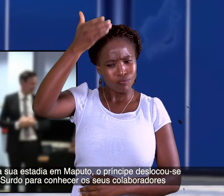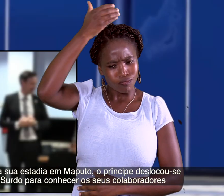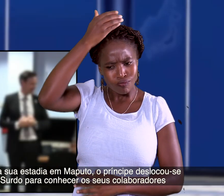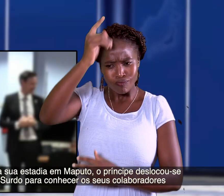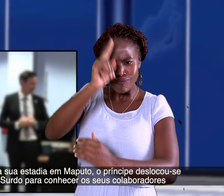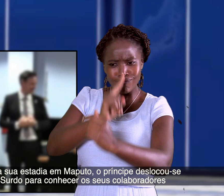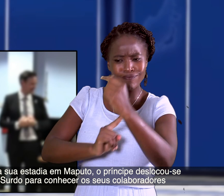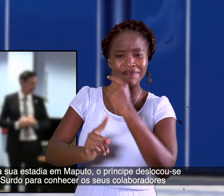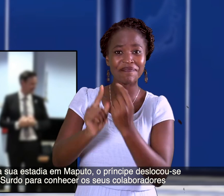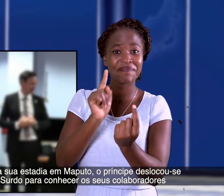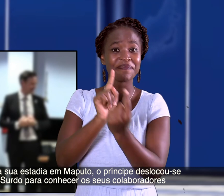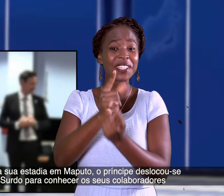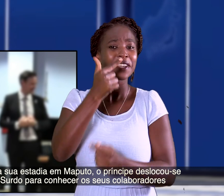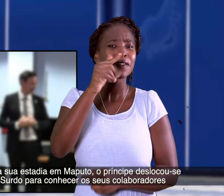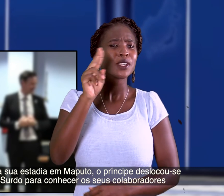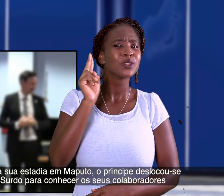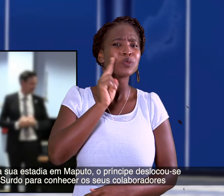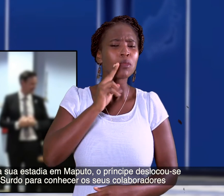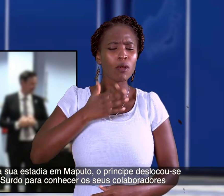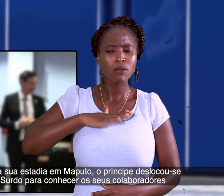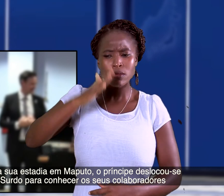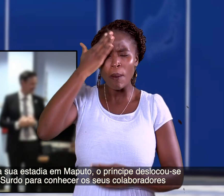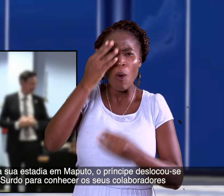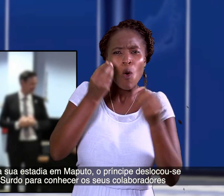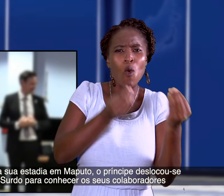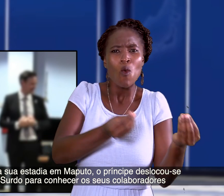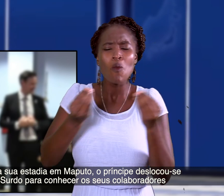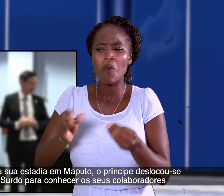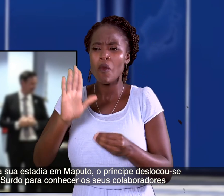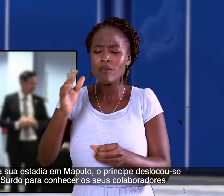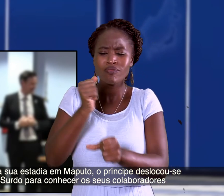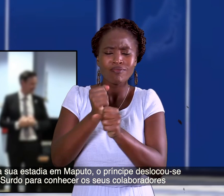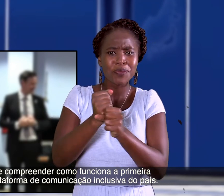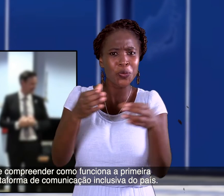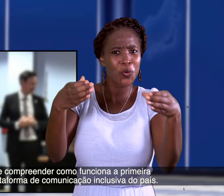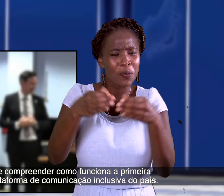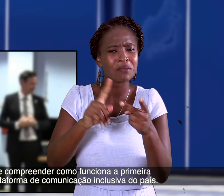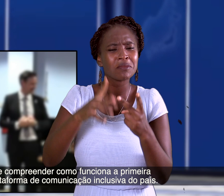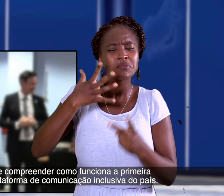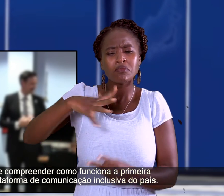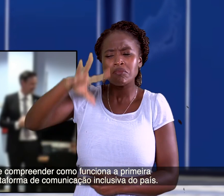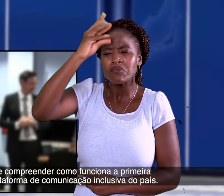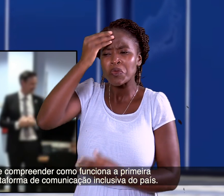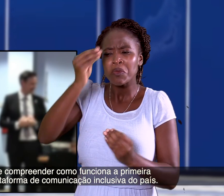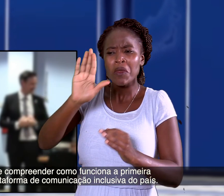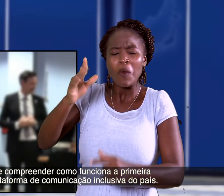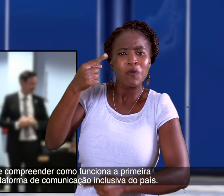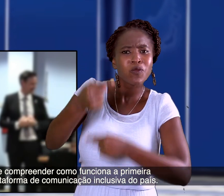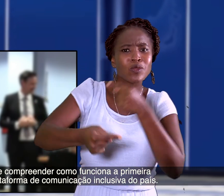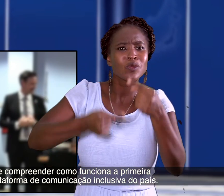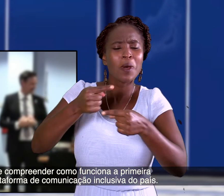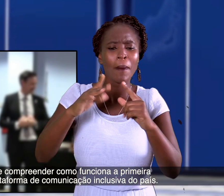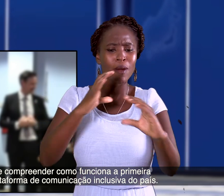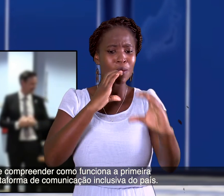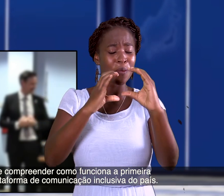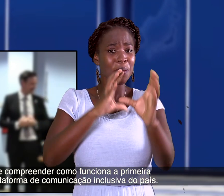o príncipe deslocou-se à TV Surdo para conhecer os seus colaboradores e compreender como funciona a